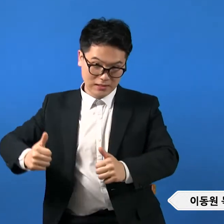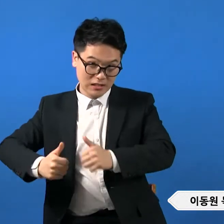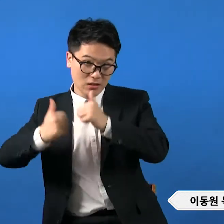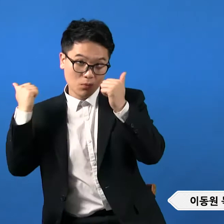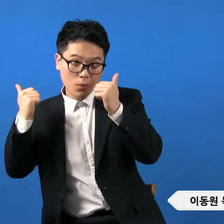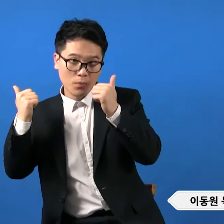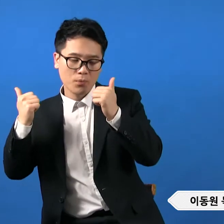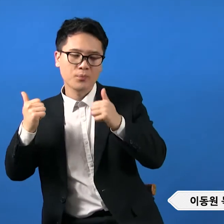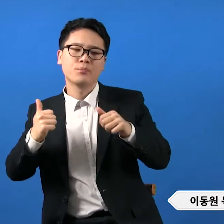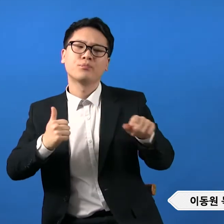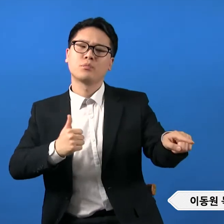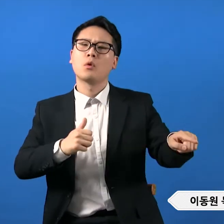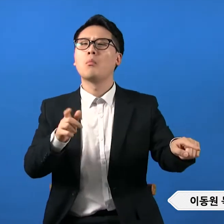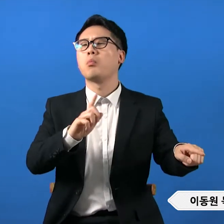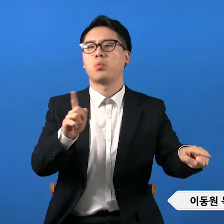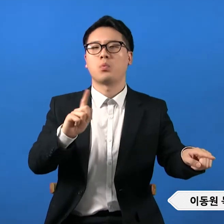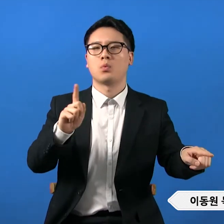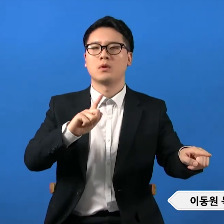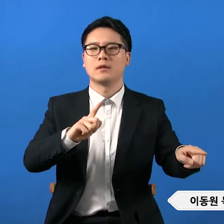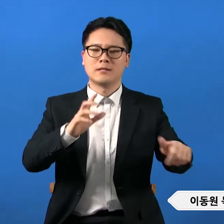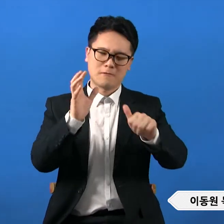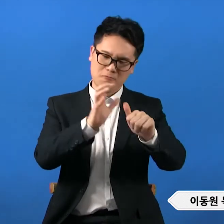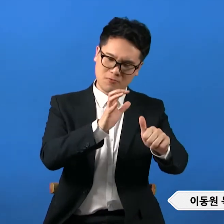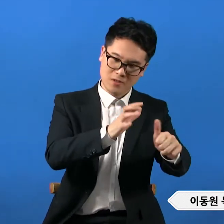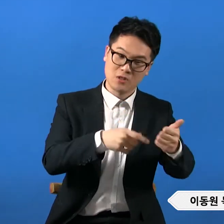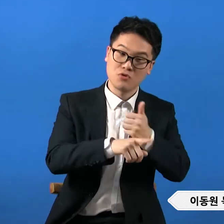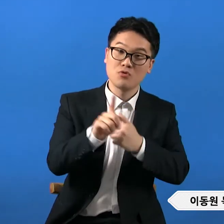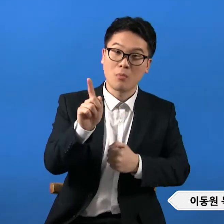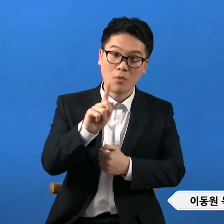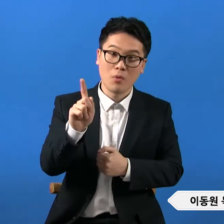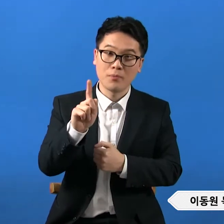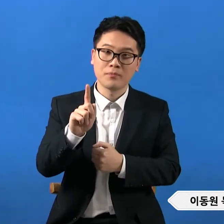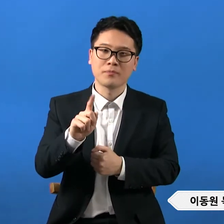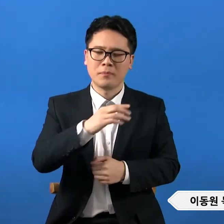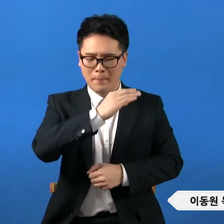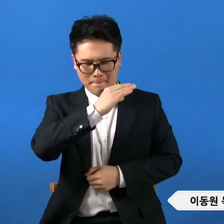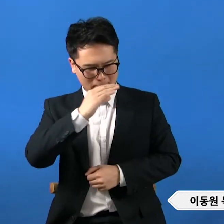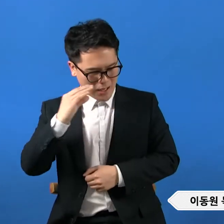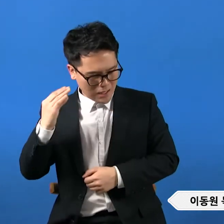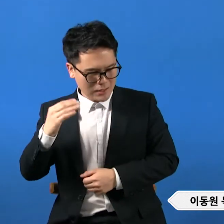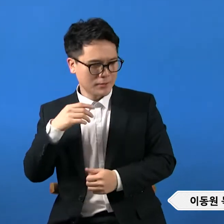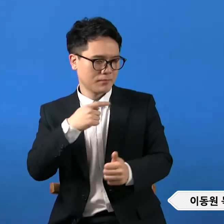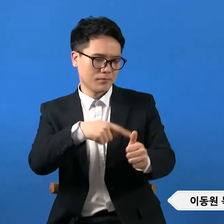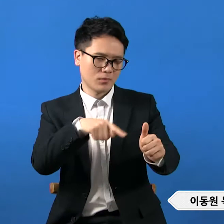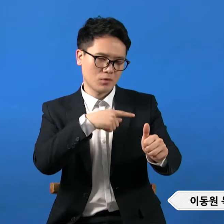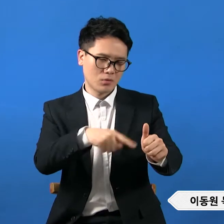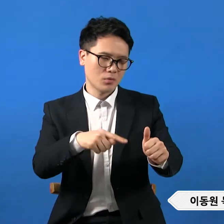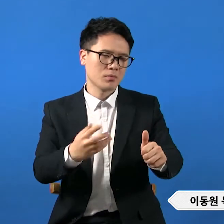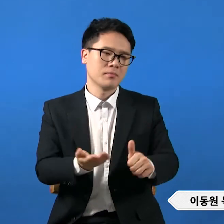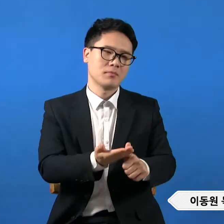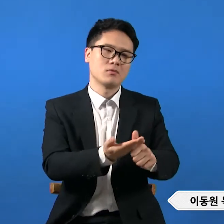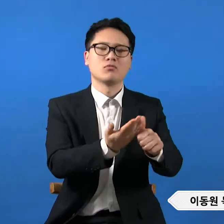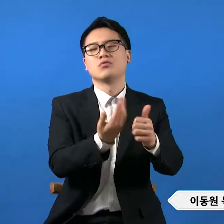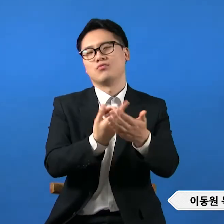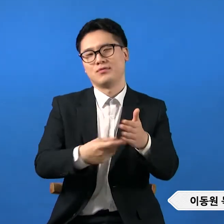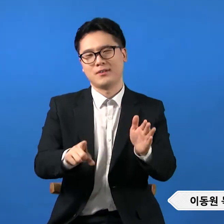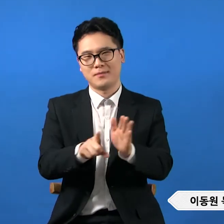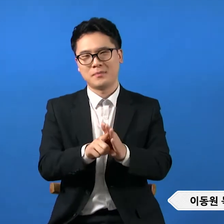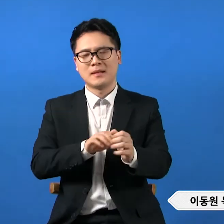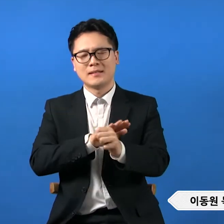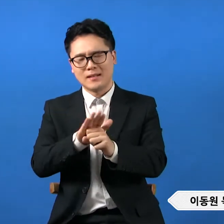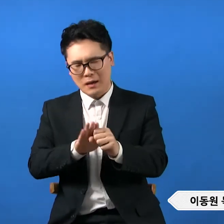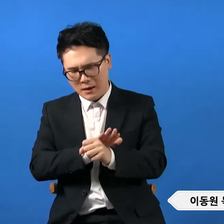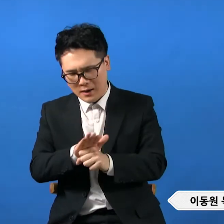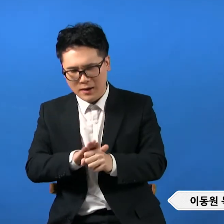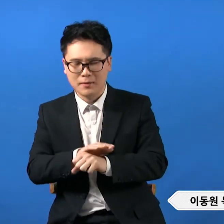자녀들을 바르게 세우기 위한 하나님의 사랑의 채찍에 불과하다는 사실입니다.